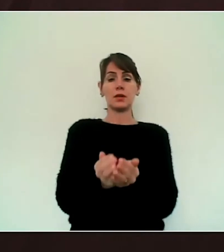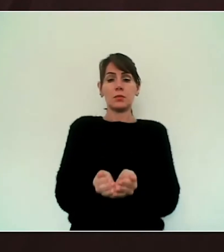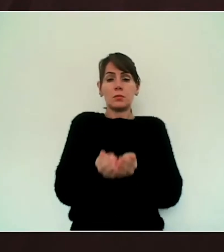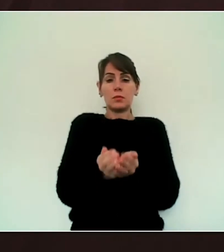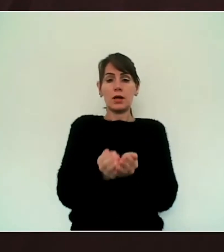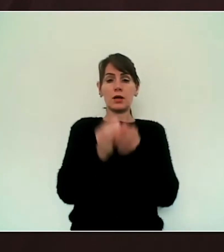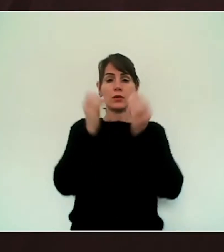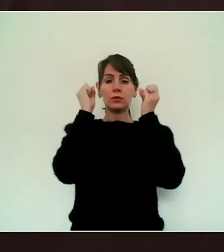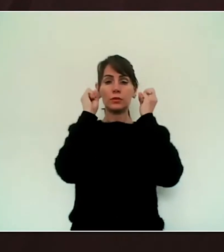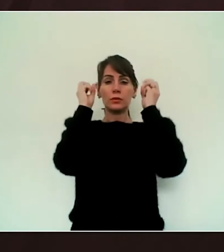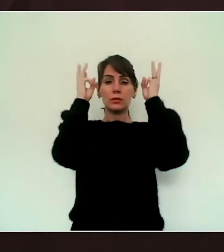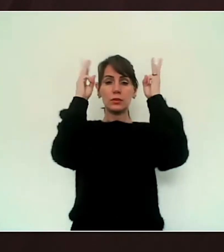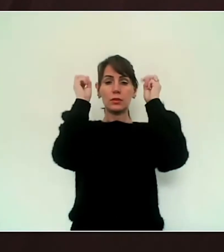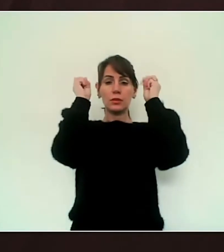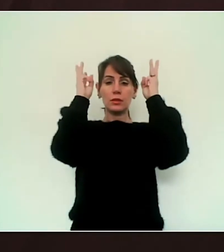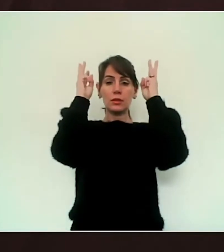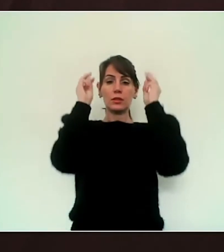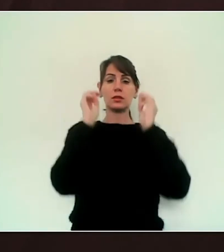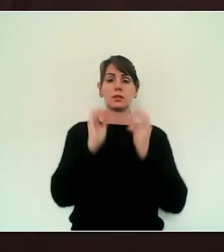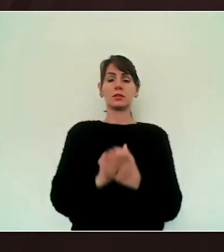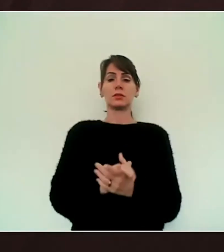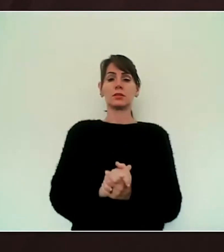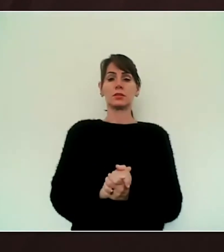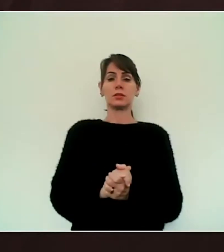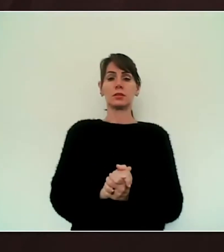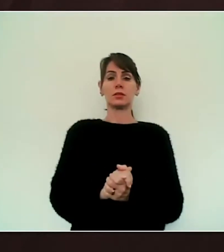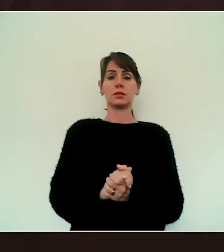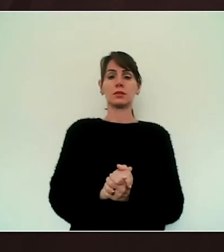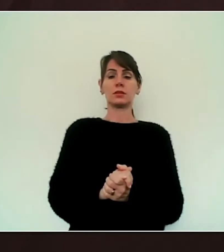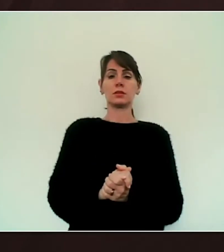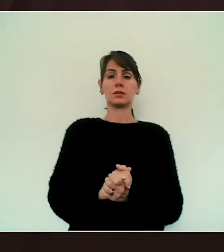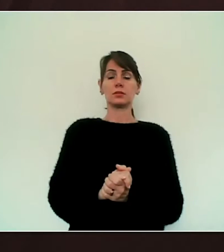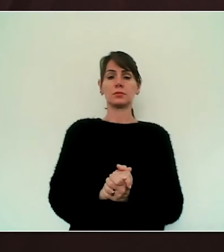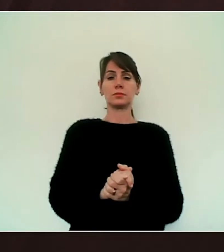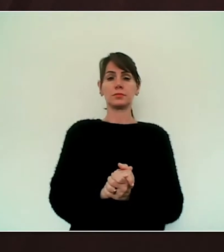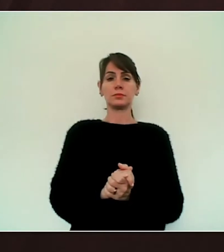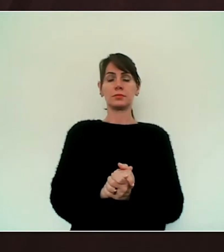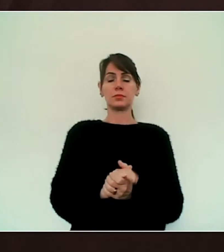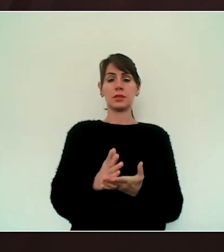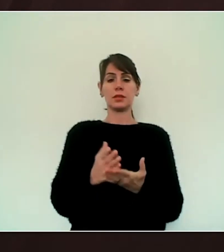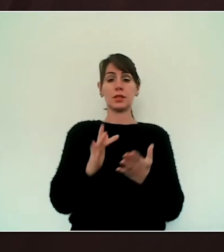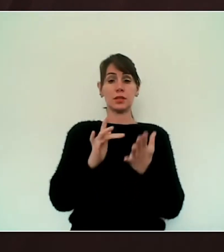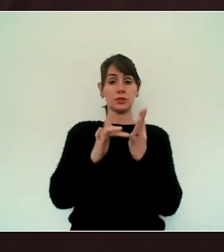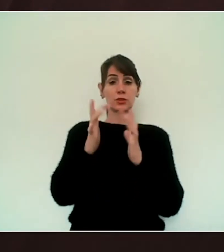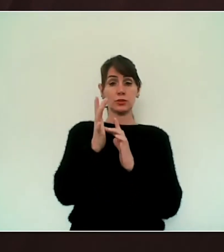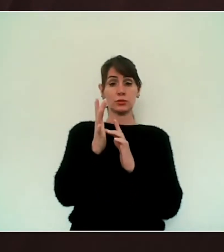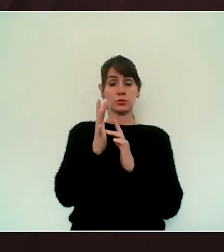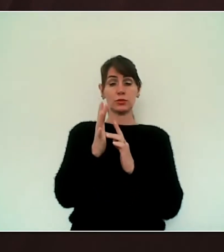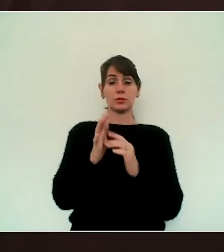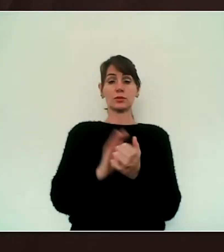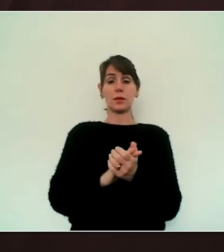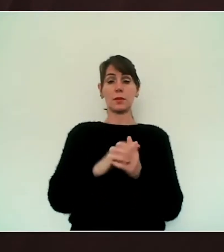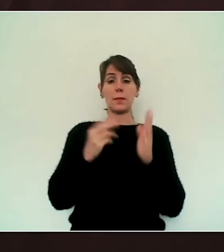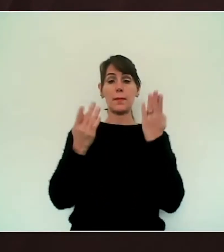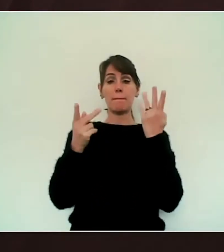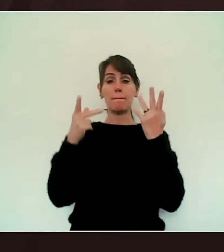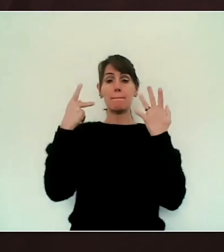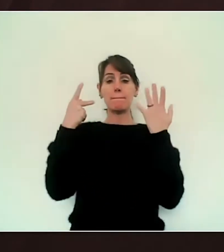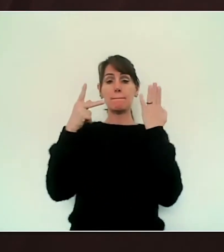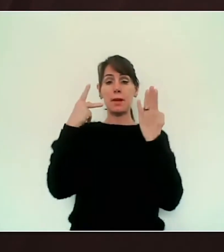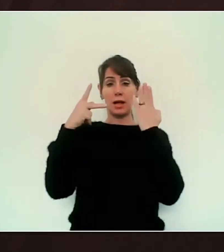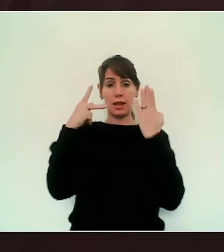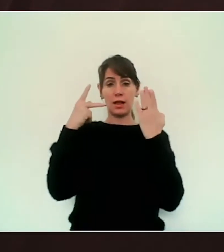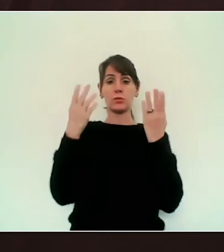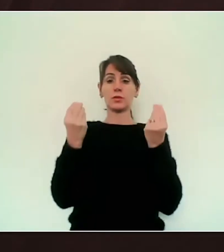Jesus falou num barco, tá? E muitas coisas lhe falou por parábolas e dizia: eis o semeador saiu